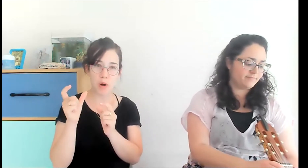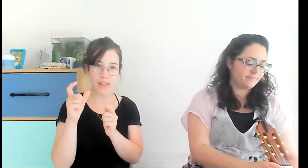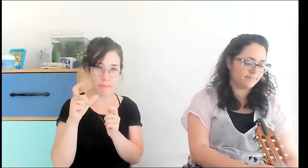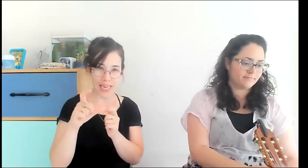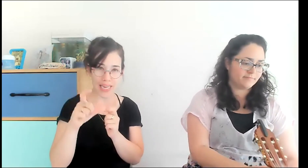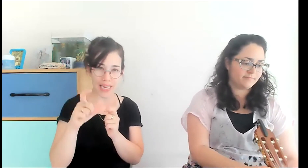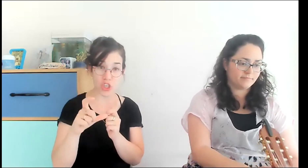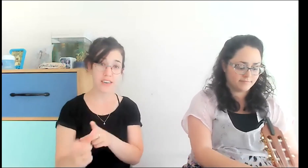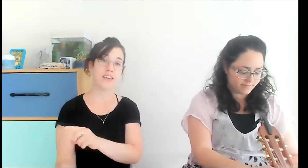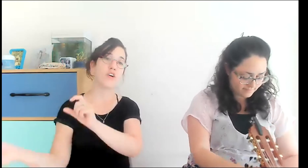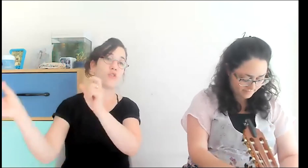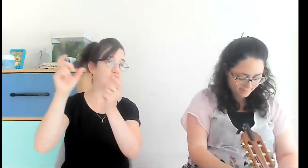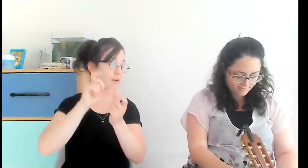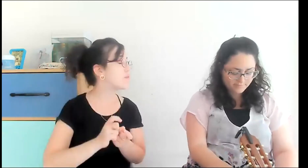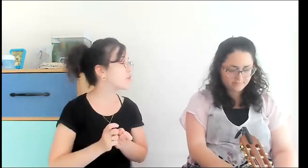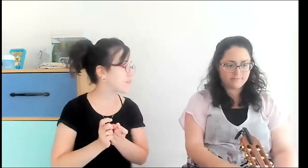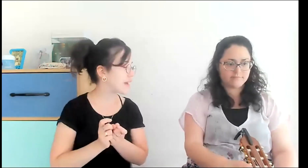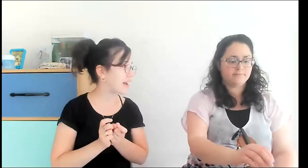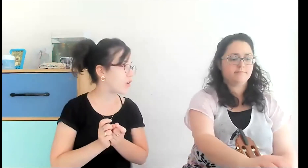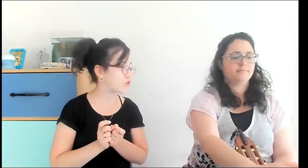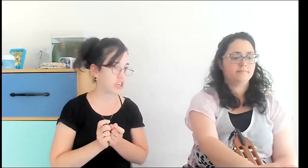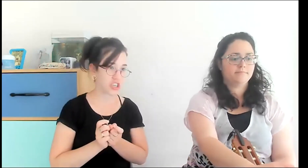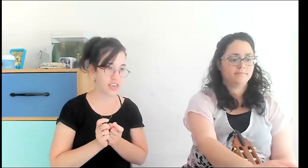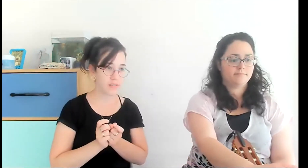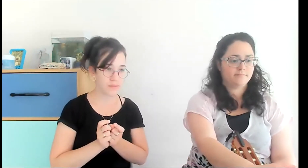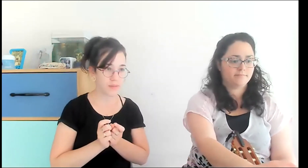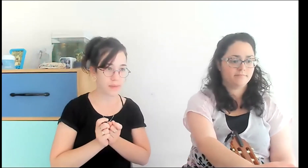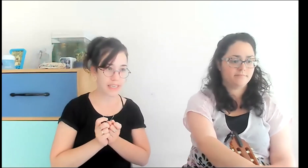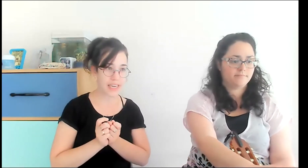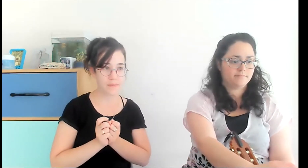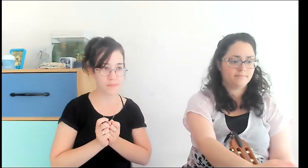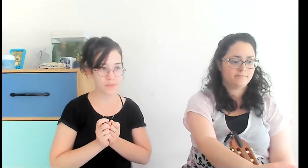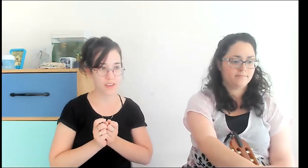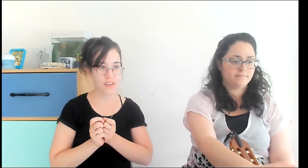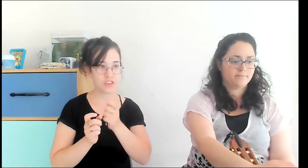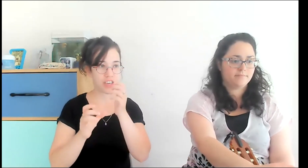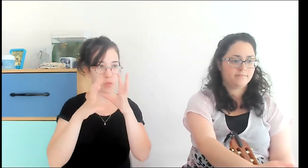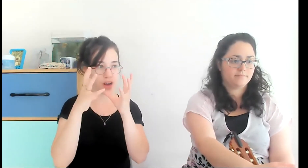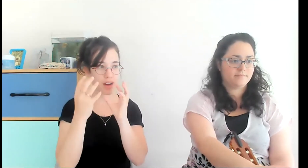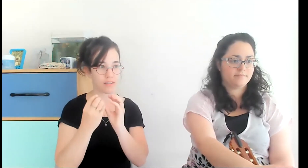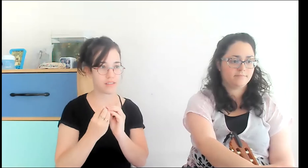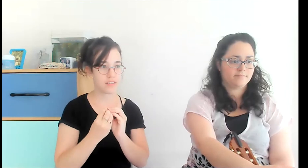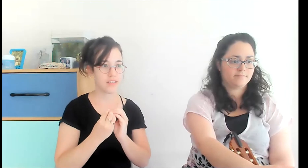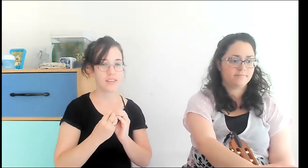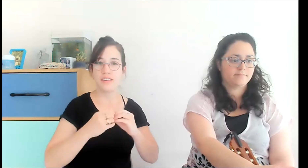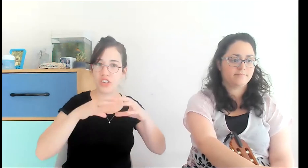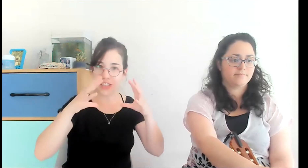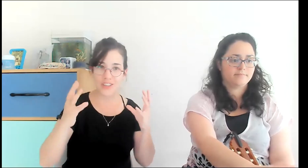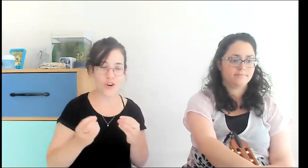את הבית השני, אנחנו עוברים ללמוד את הבית האחרון של השיר, בסדר? שיהיה לנו ככה. נסגור יפה